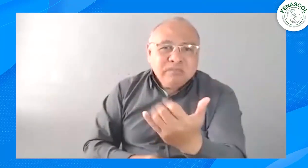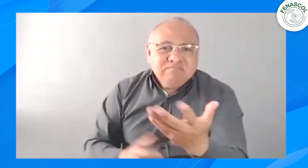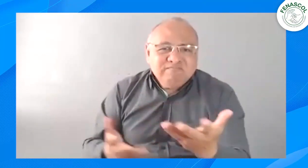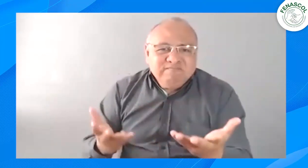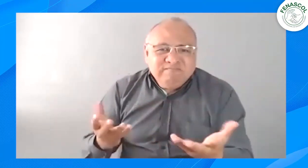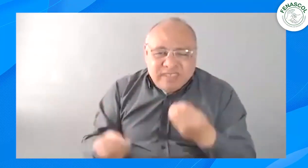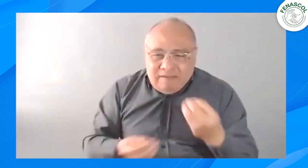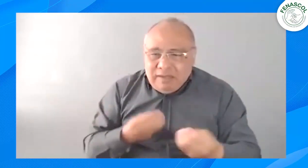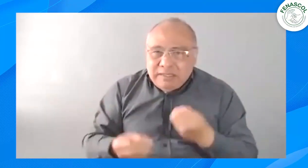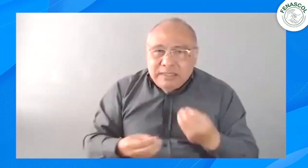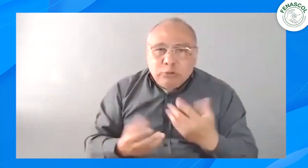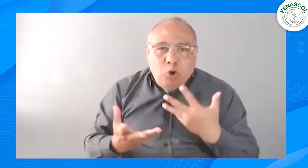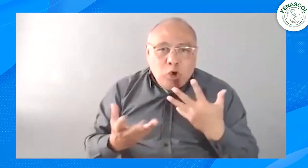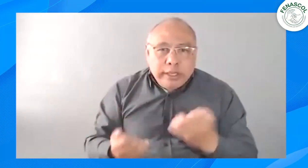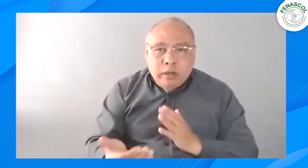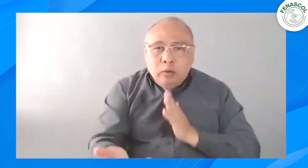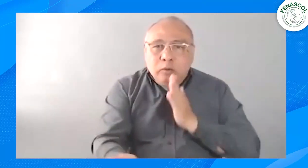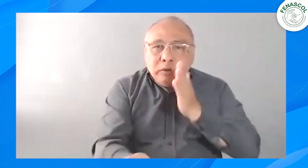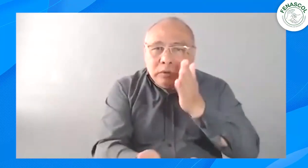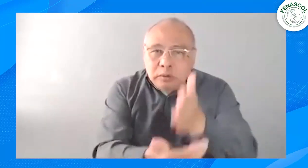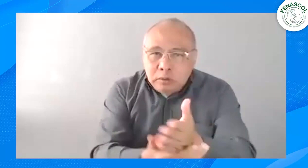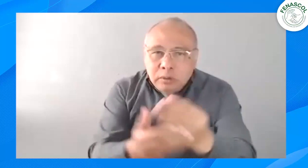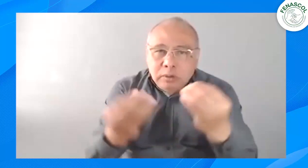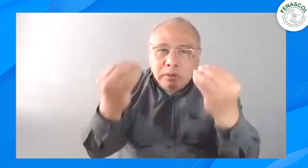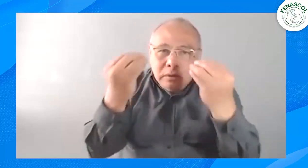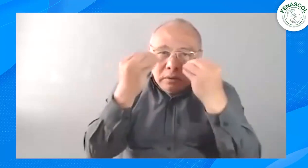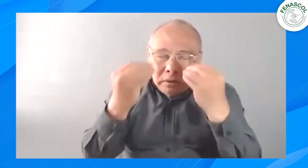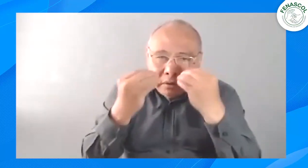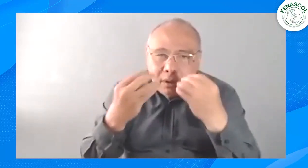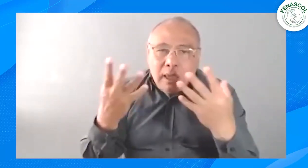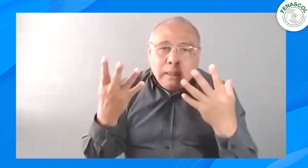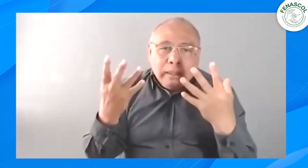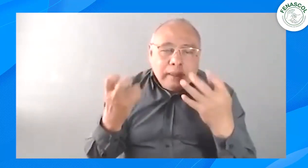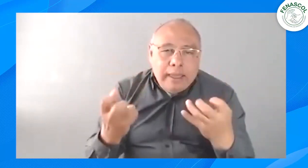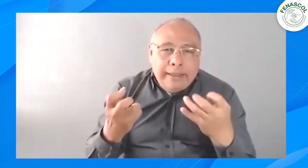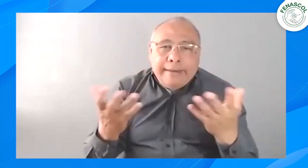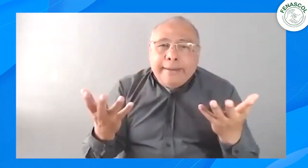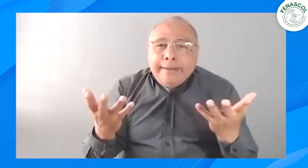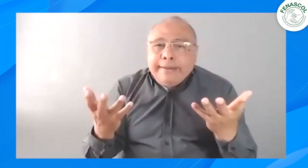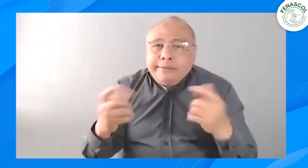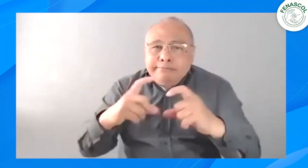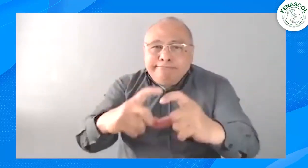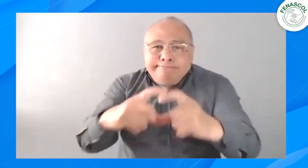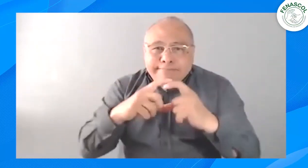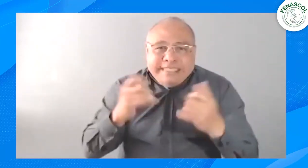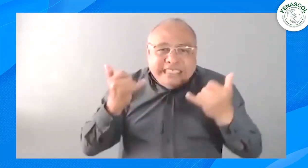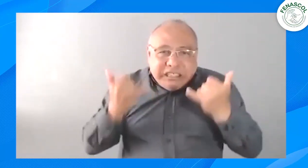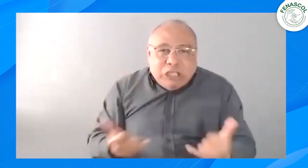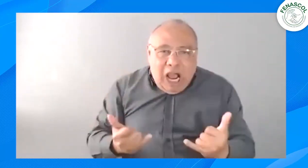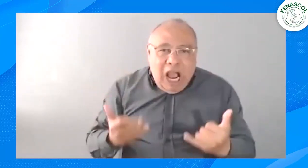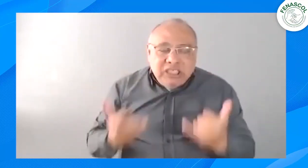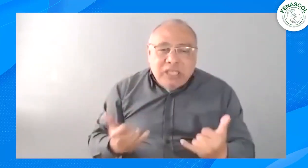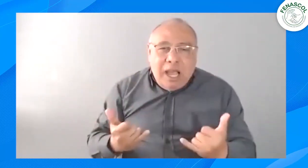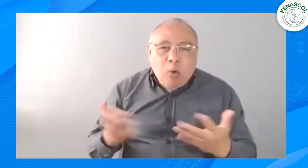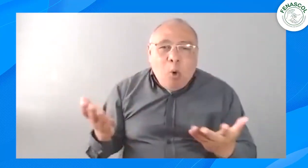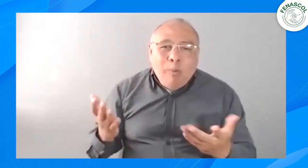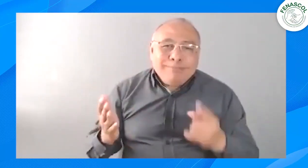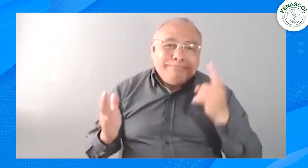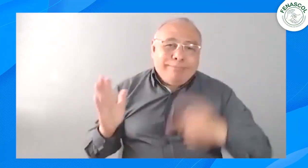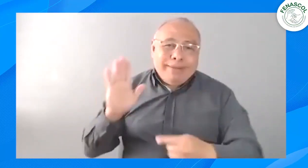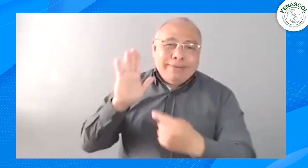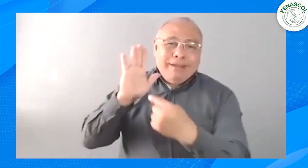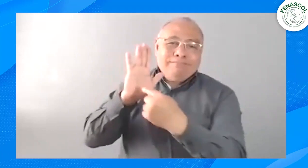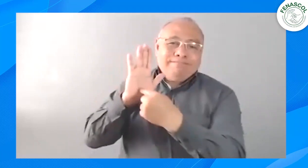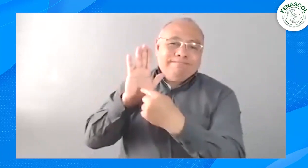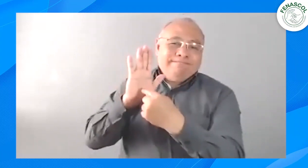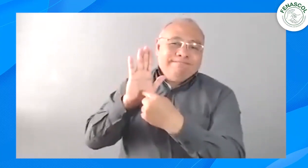tienen su transporte sus licencias a través de la parte de los vehículos los automóviles o las